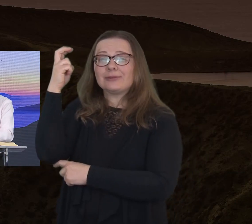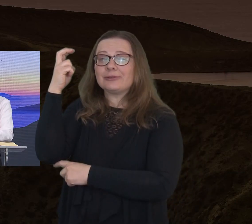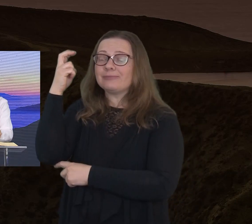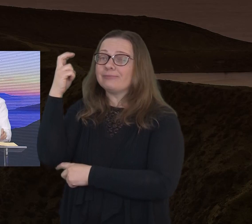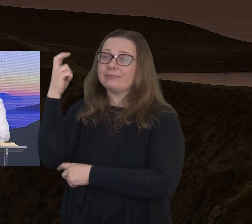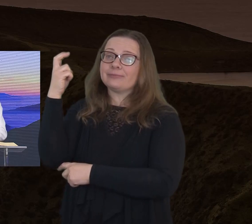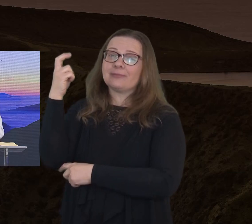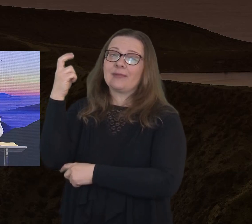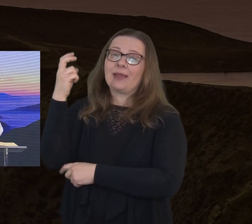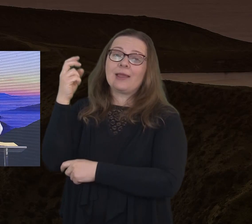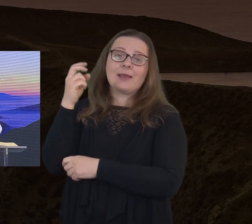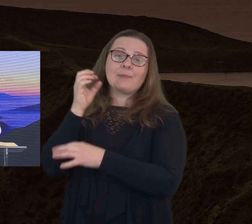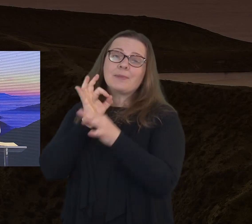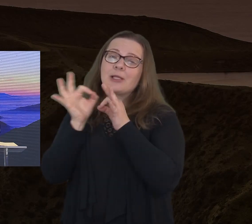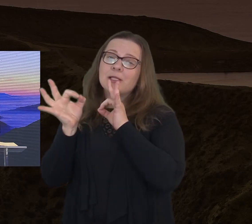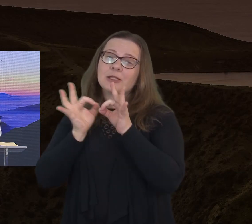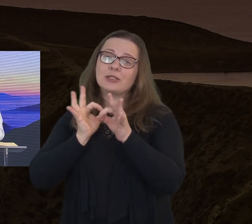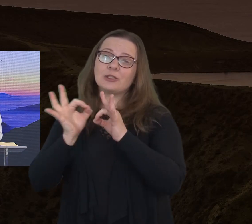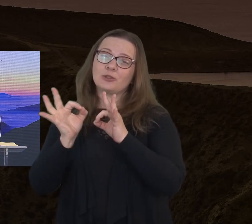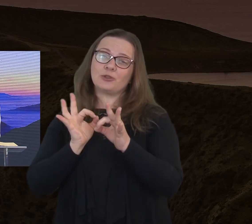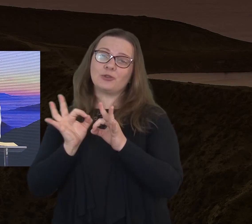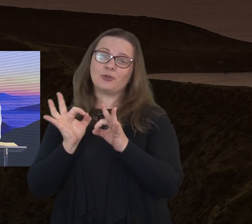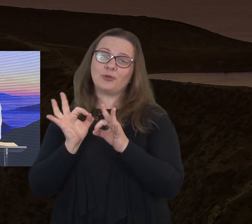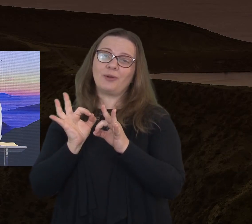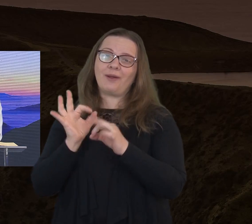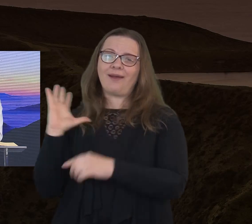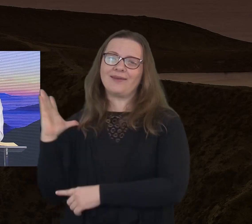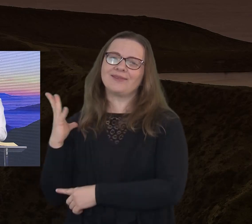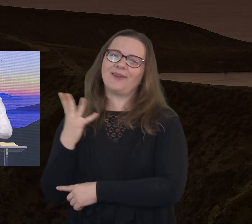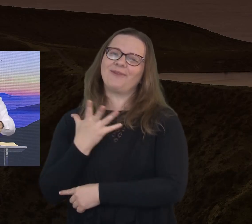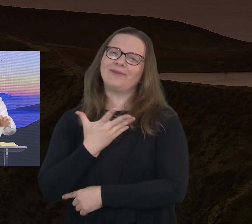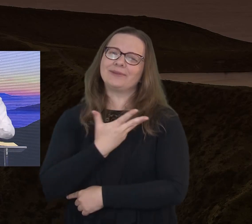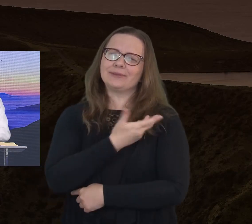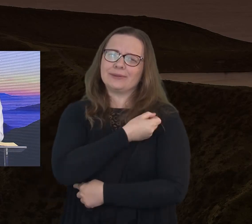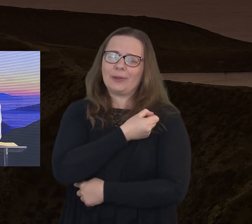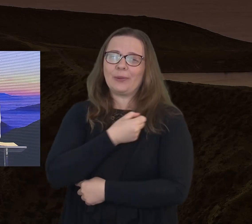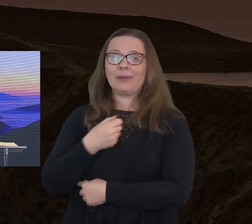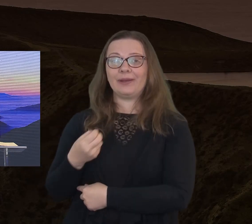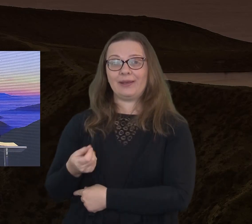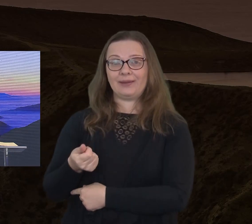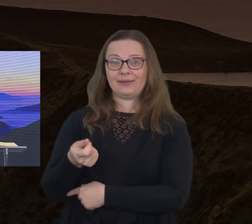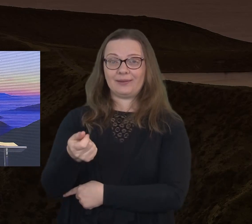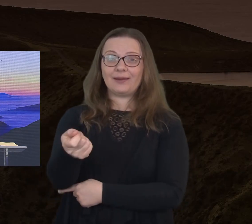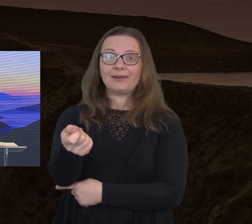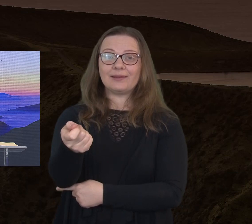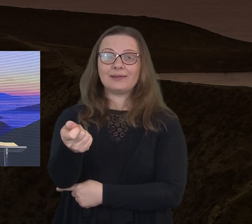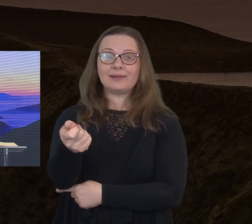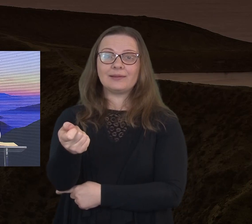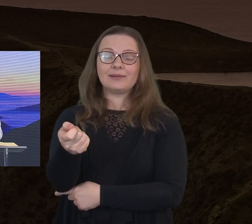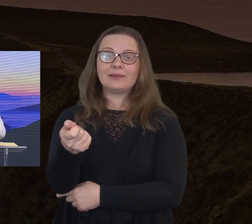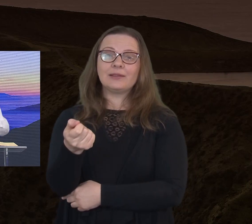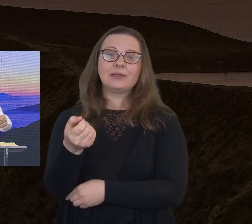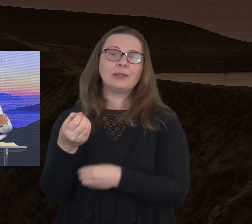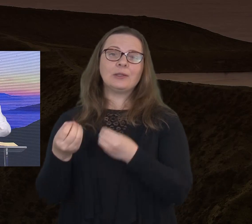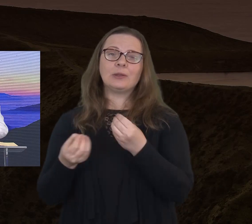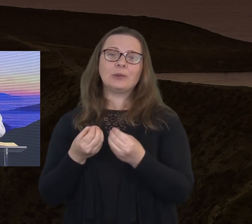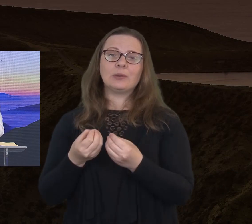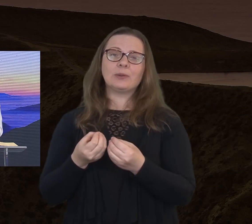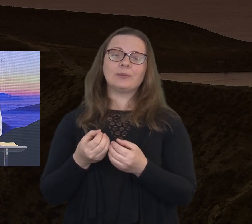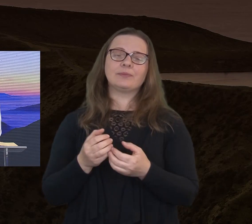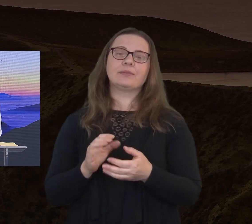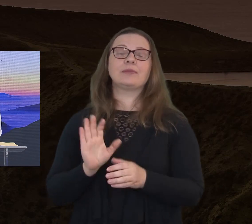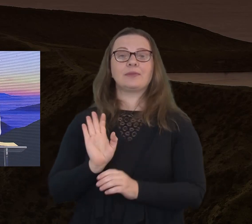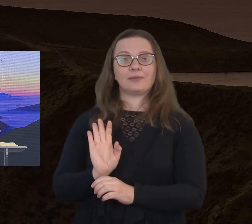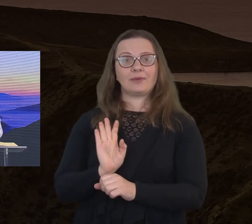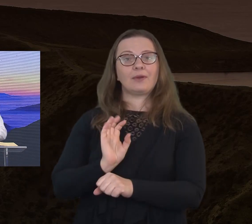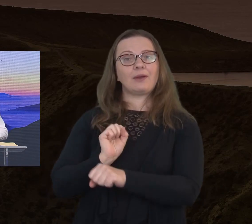então providenciou, né, a salvação. E a salvação vem...